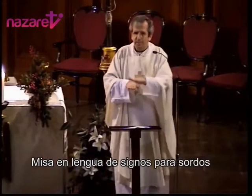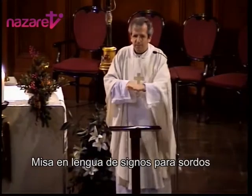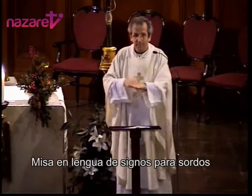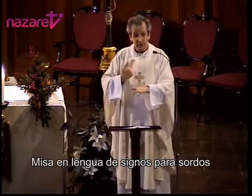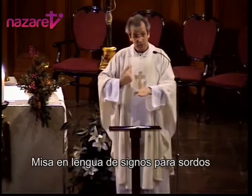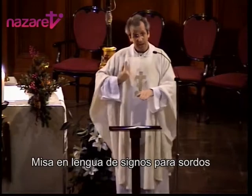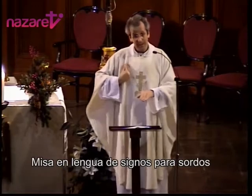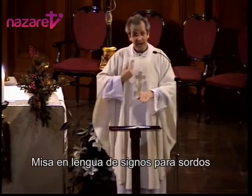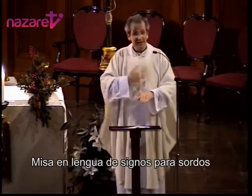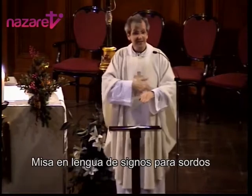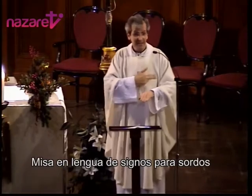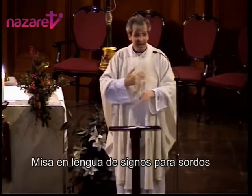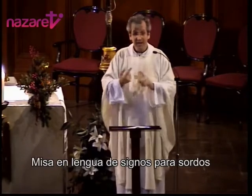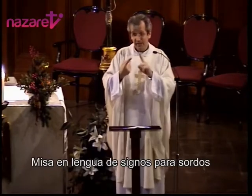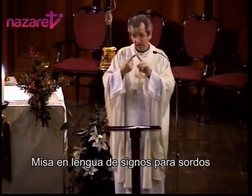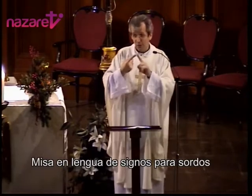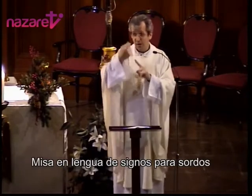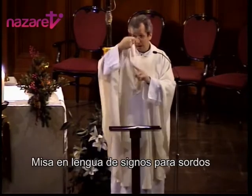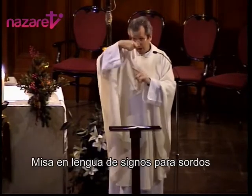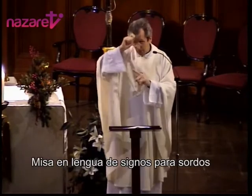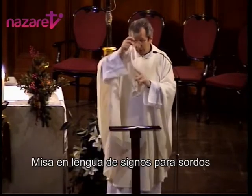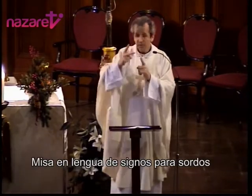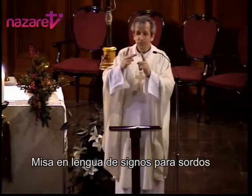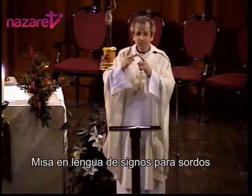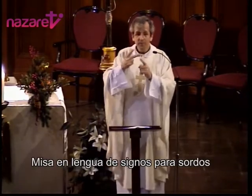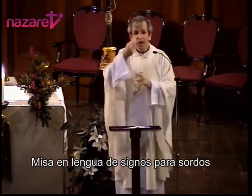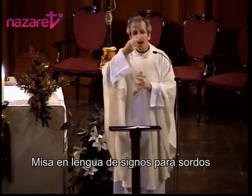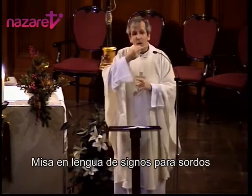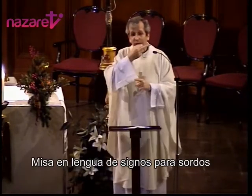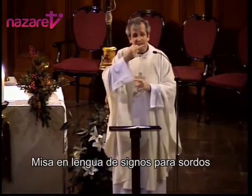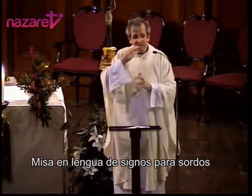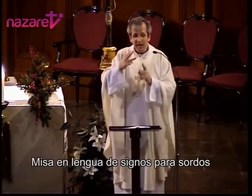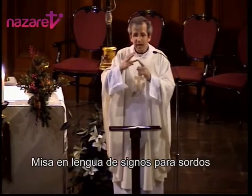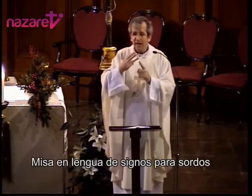primer paso en la vida cristiana, que son el bautismo, la Eucaristía y la